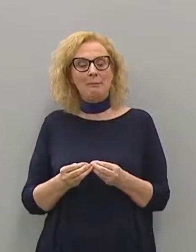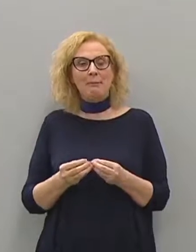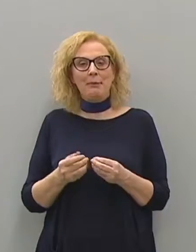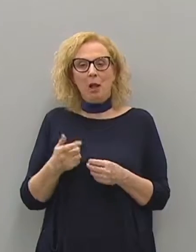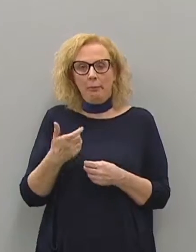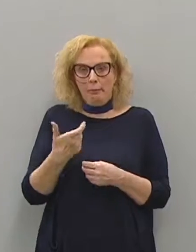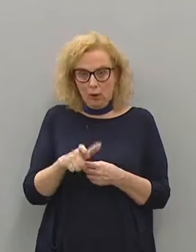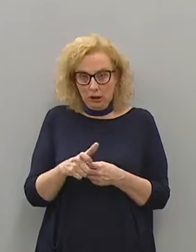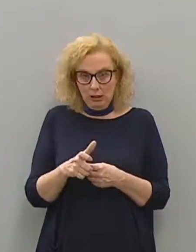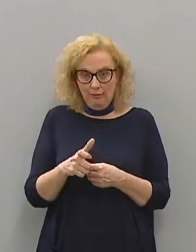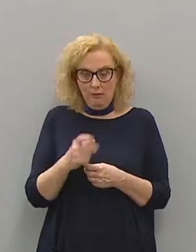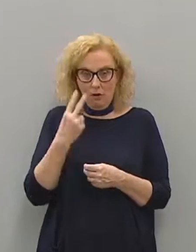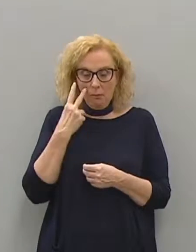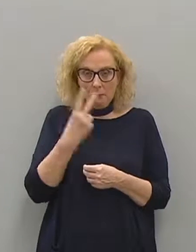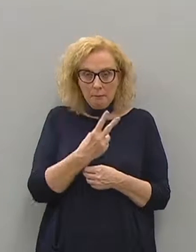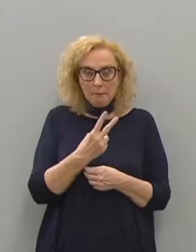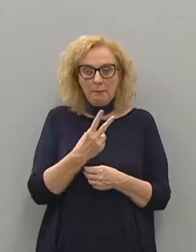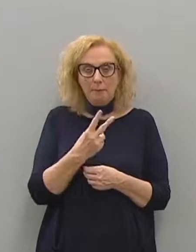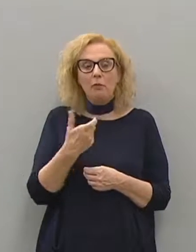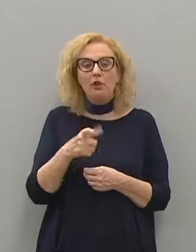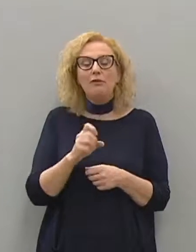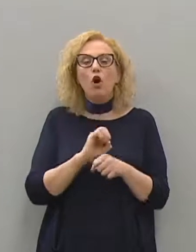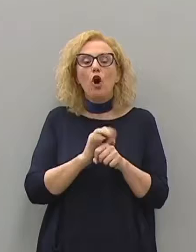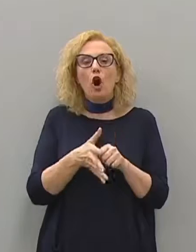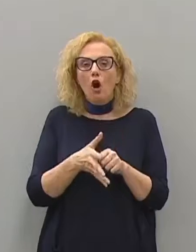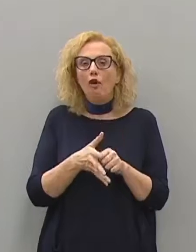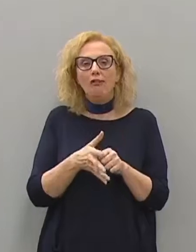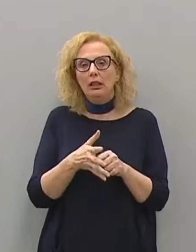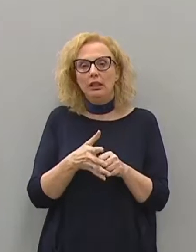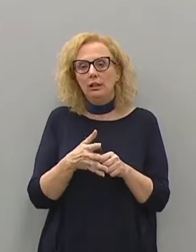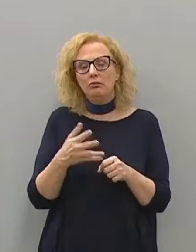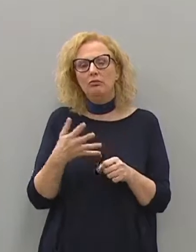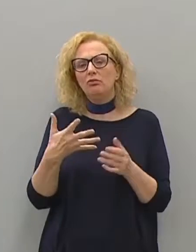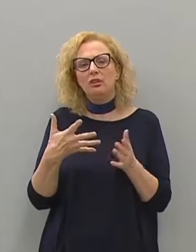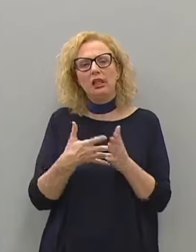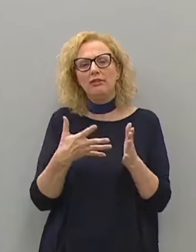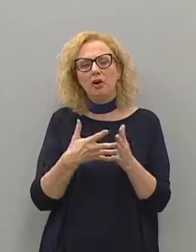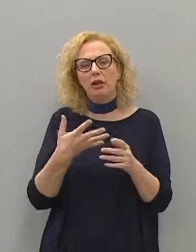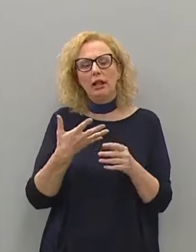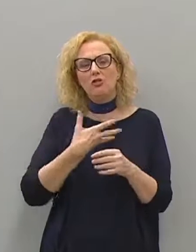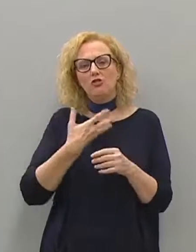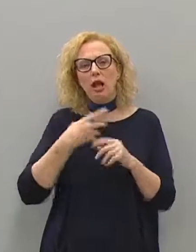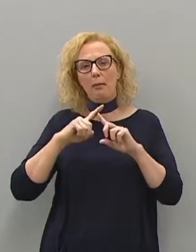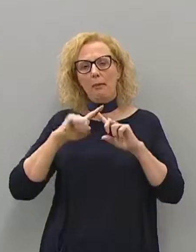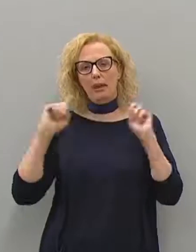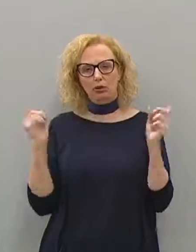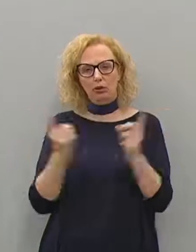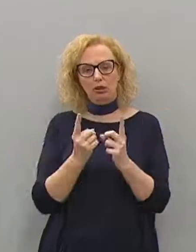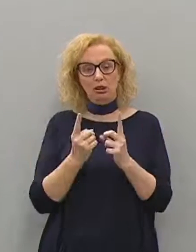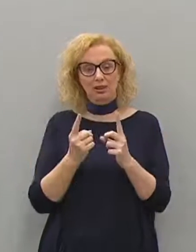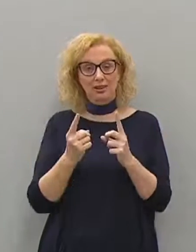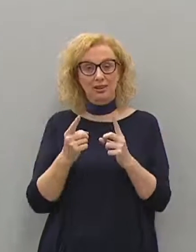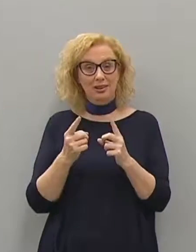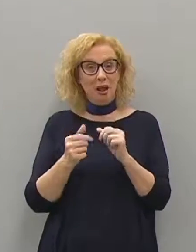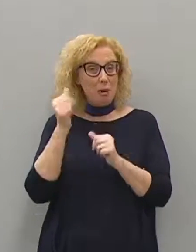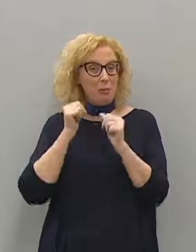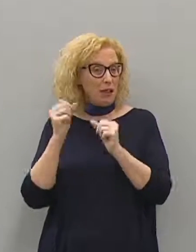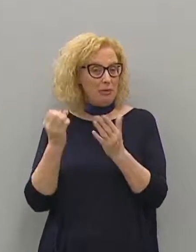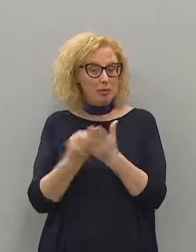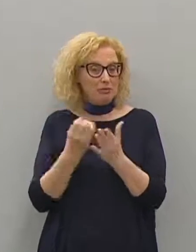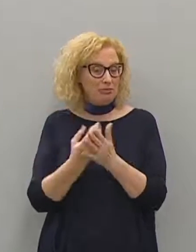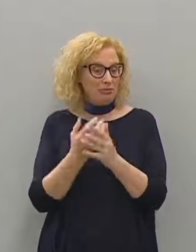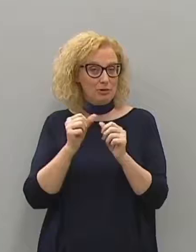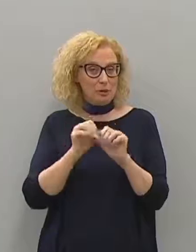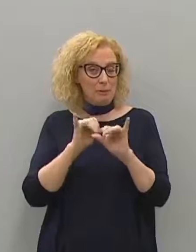tema del copit le difficoltà ci sono per tutti siamo in una situazione che non è mai accaduta e non